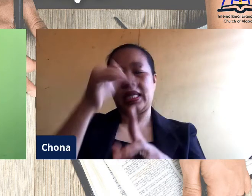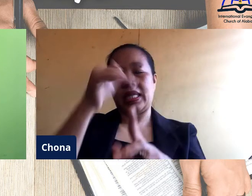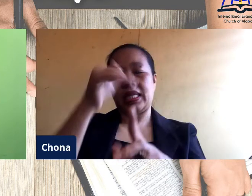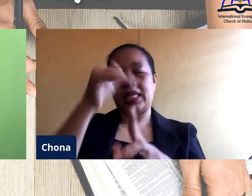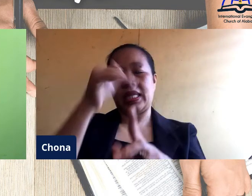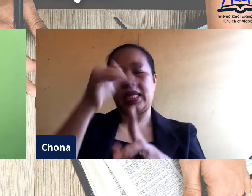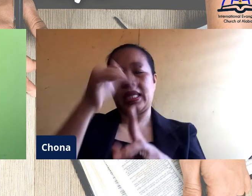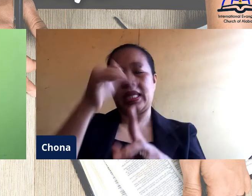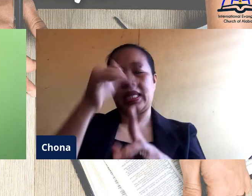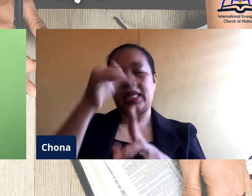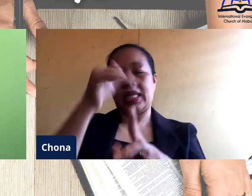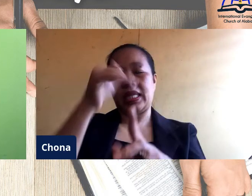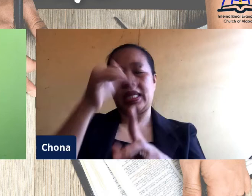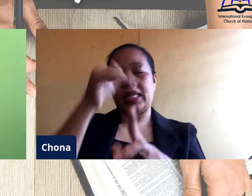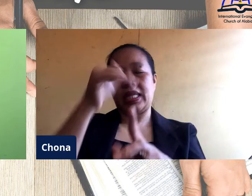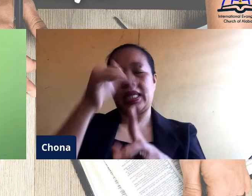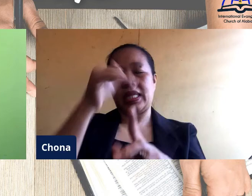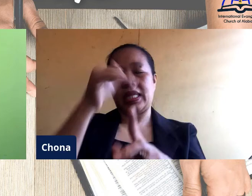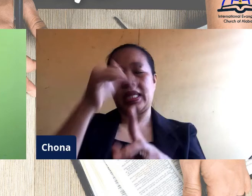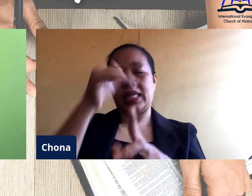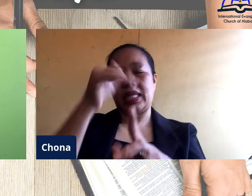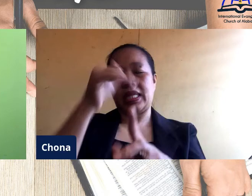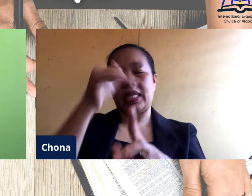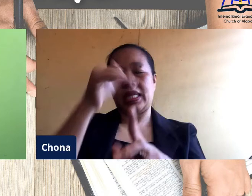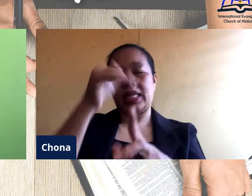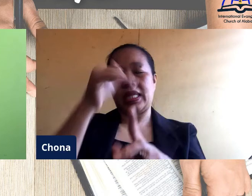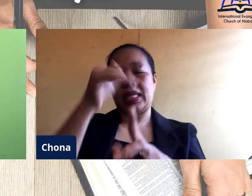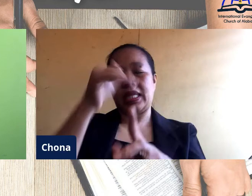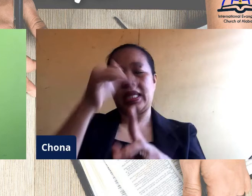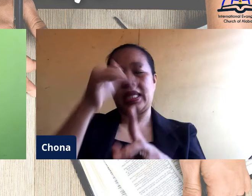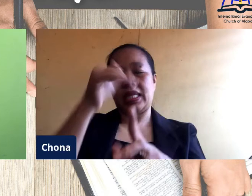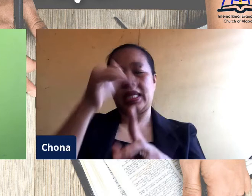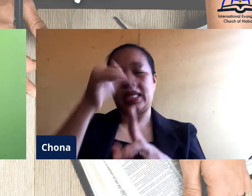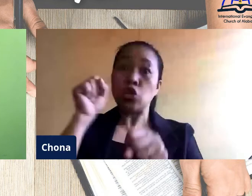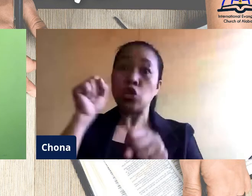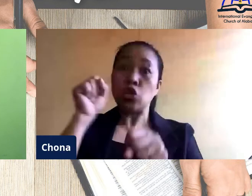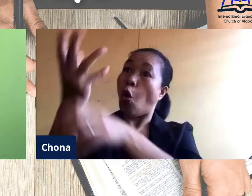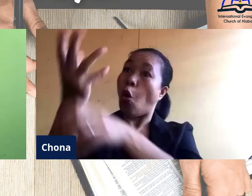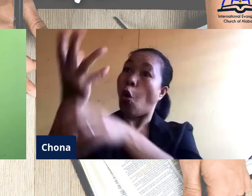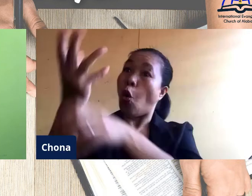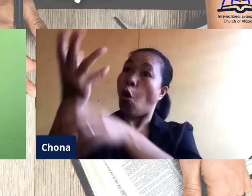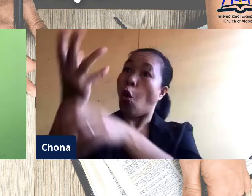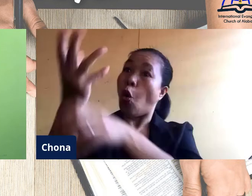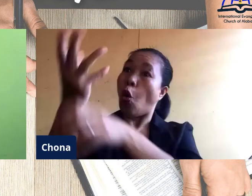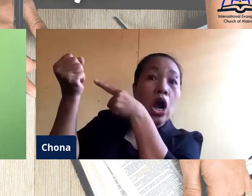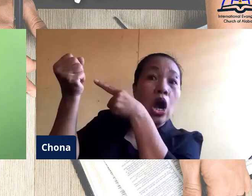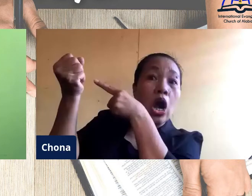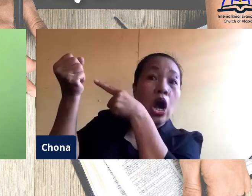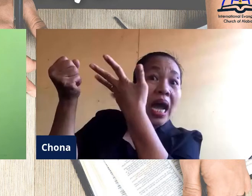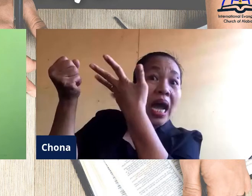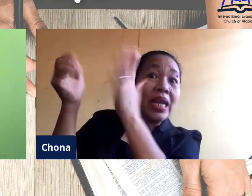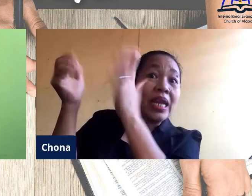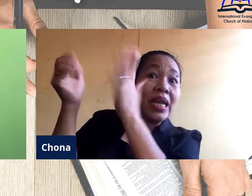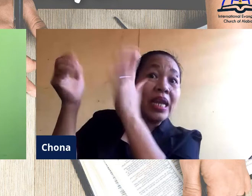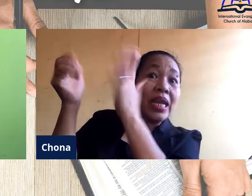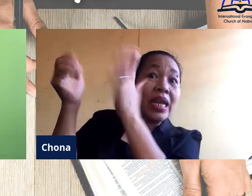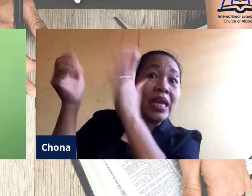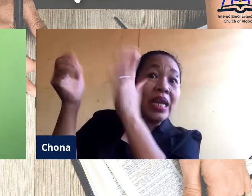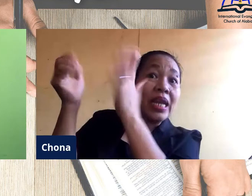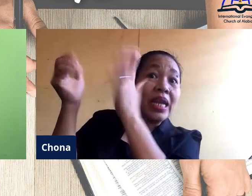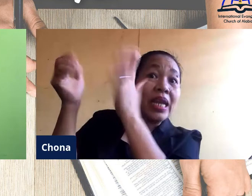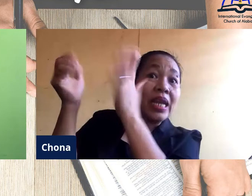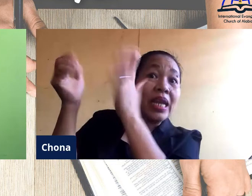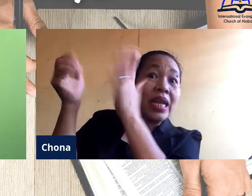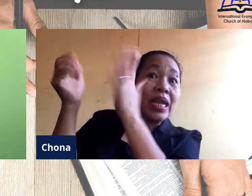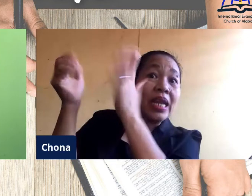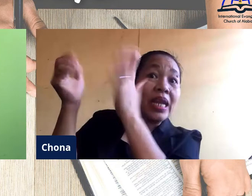pwede natin gamitin sa pang-araw-araw po nating buhay. Alam niyo po, tayo po ay namumuhay na sa panahon na kung saan very challenging po